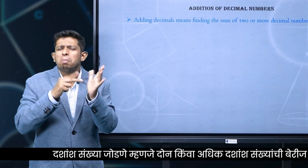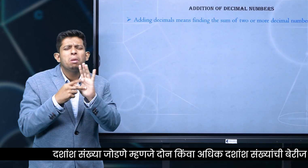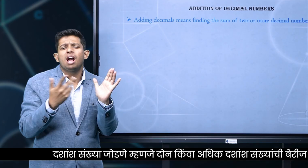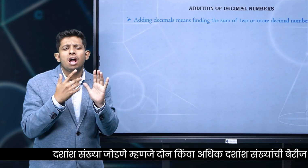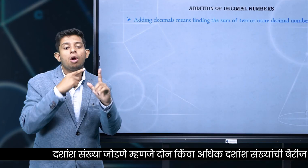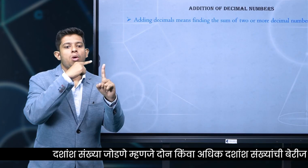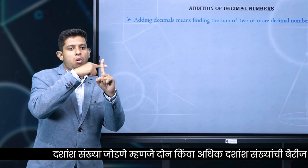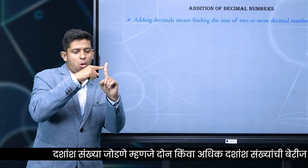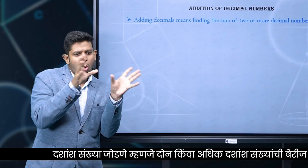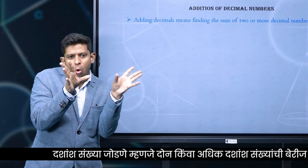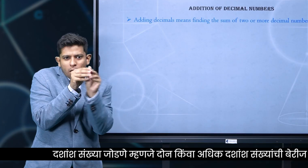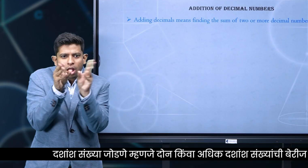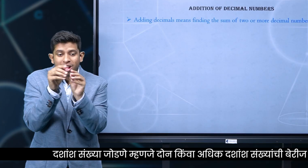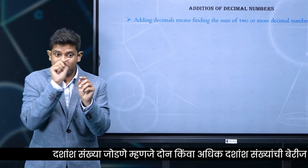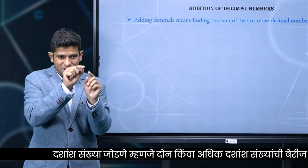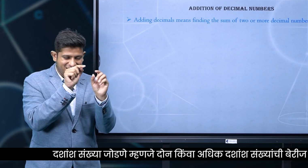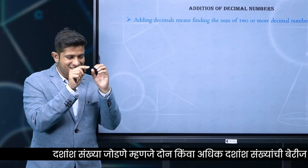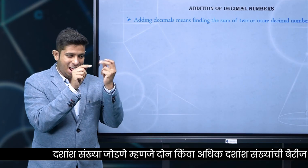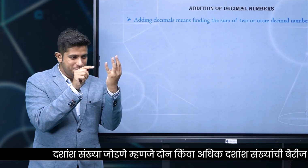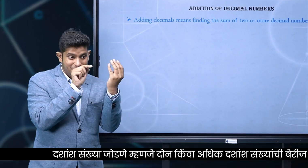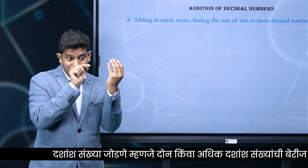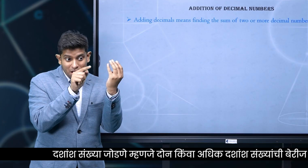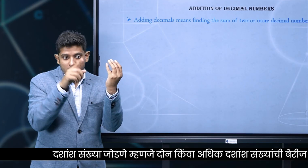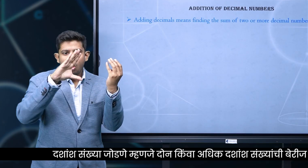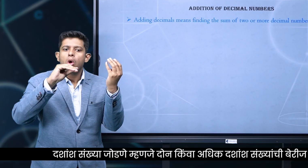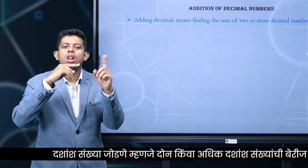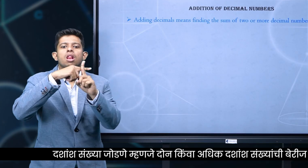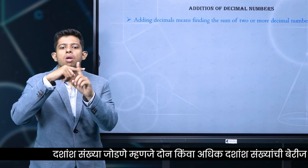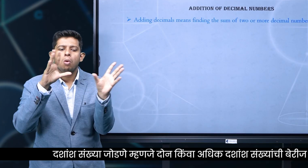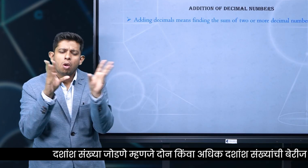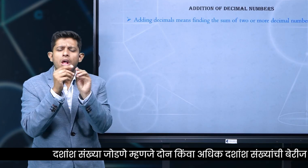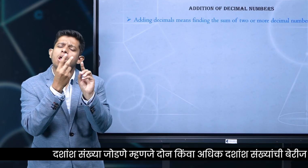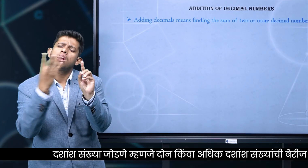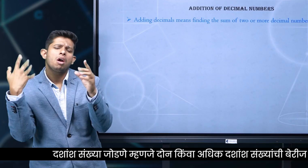दशांश संख्या जोडणे म्हणजे 2 किंवा अधिक दशांश संख्यांची बेरीज काढणे.